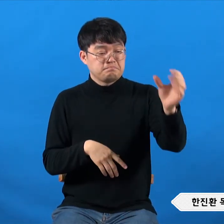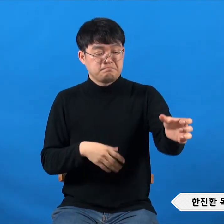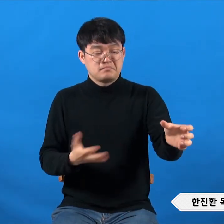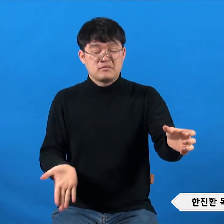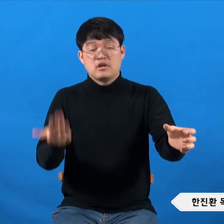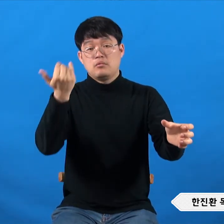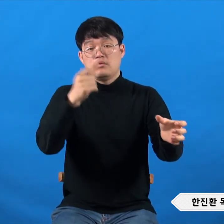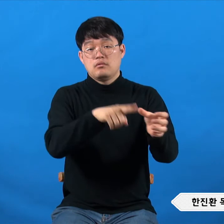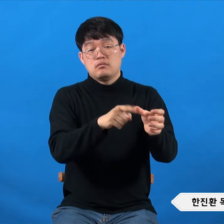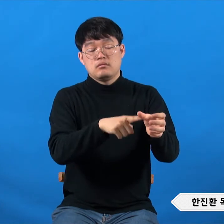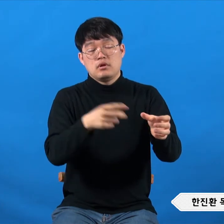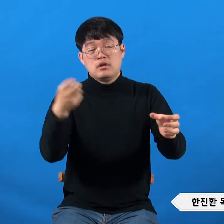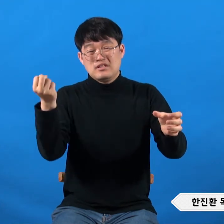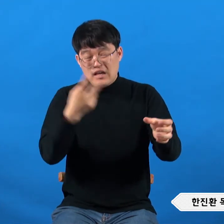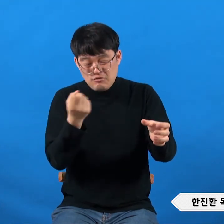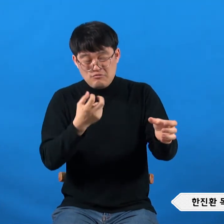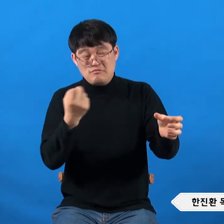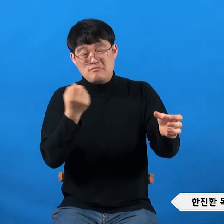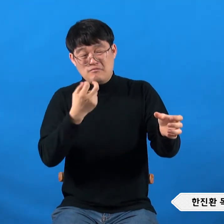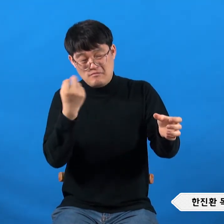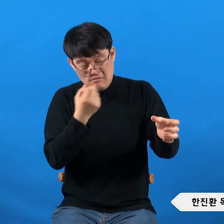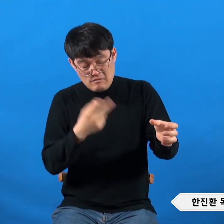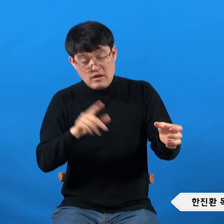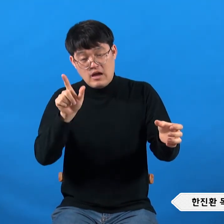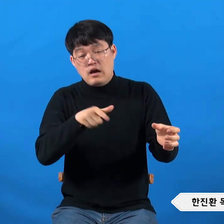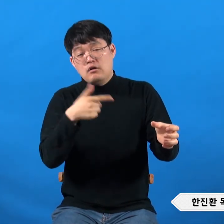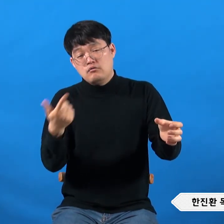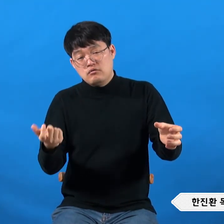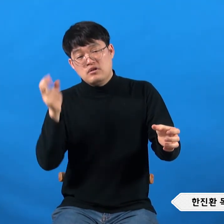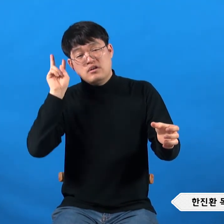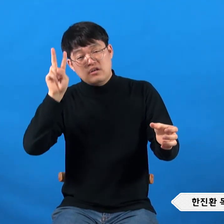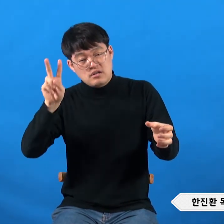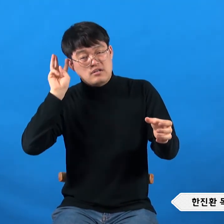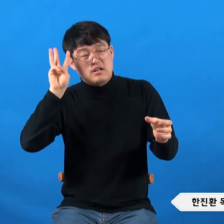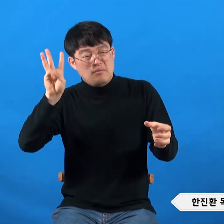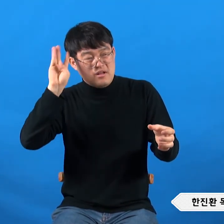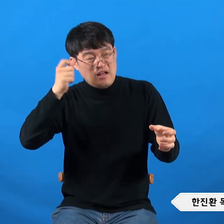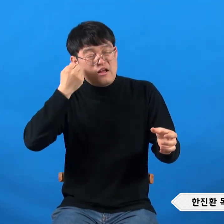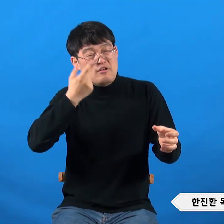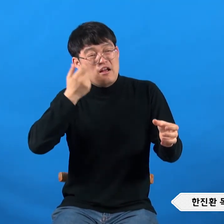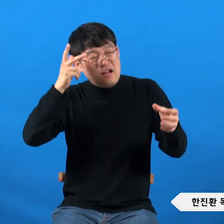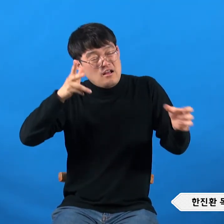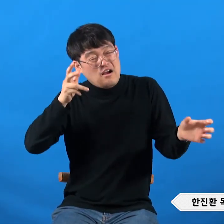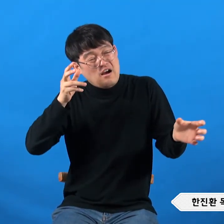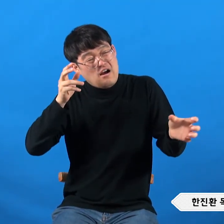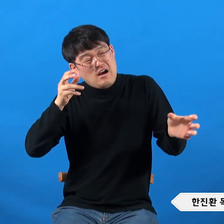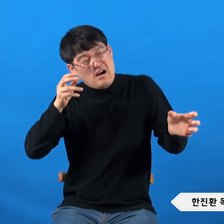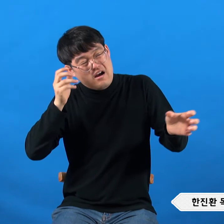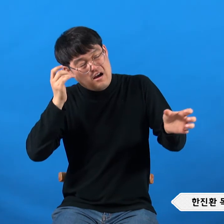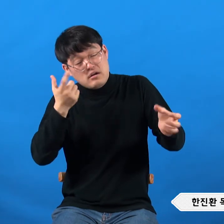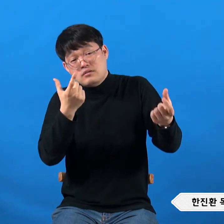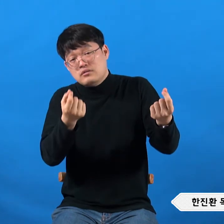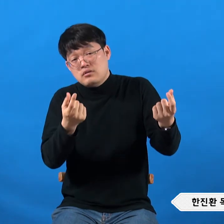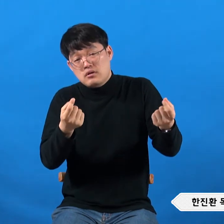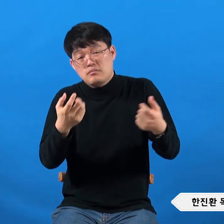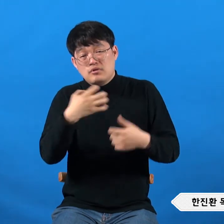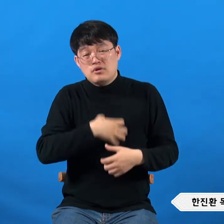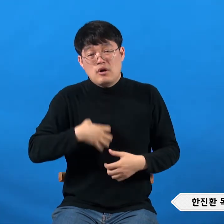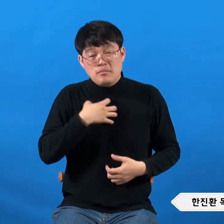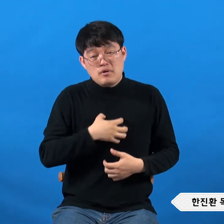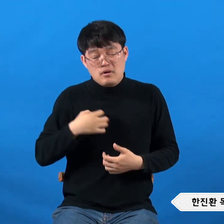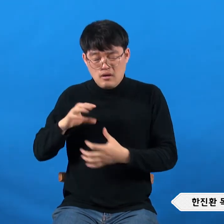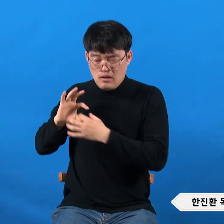있는데 그걸 자꾸 바라보고 하루, 이틀, 한 주, 두 주, 한 달 계속 그 염려를